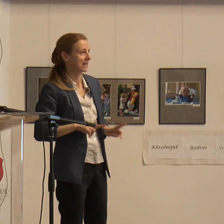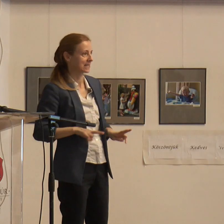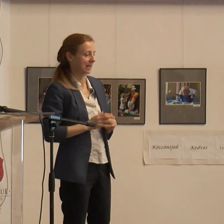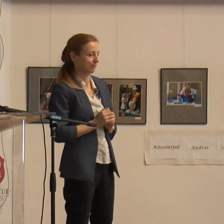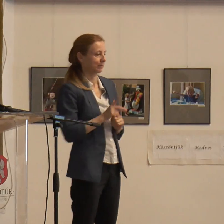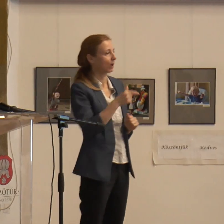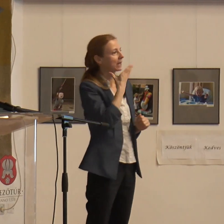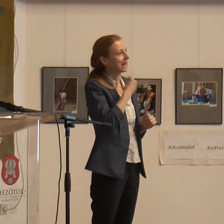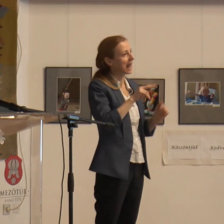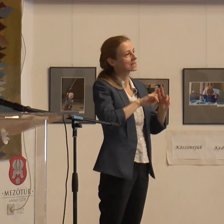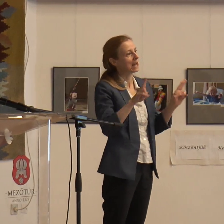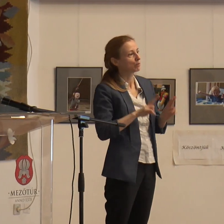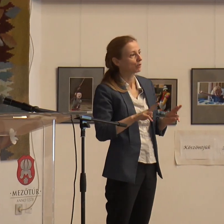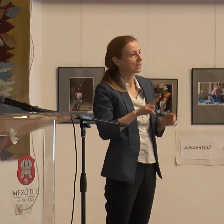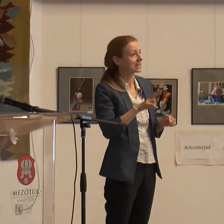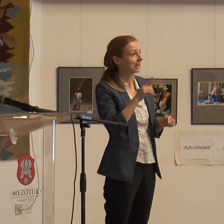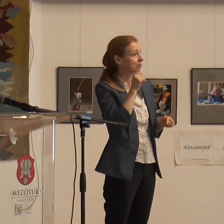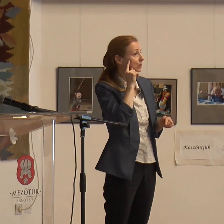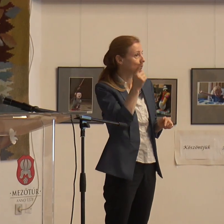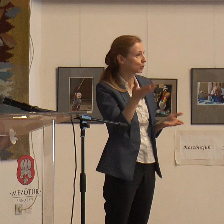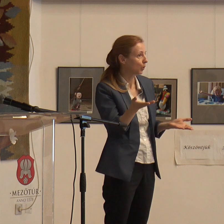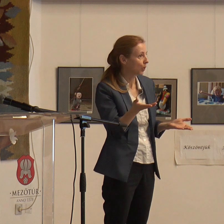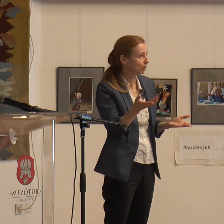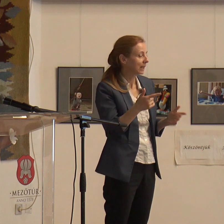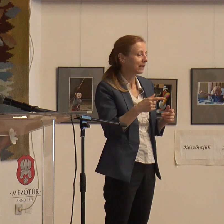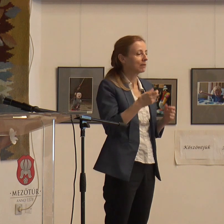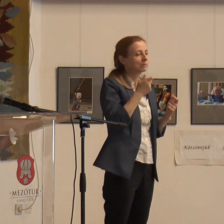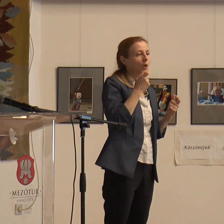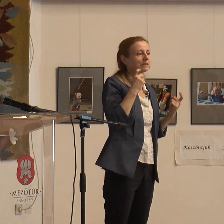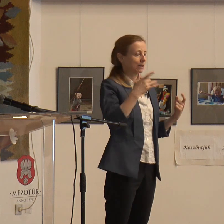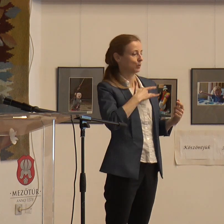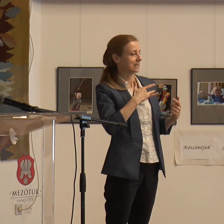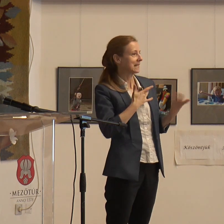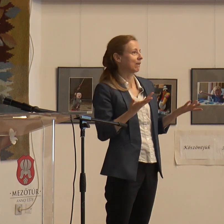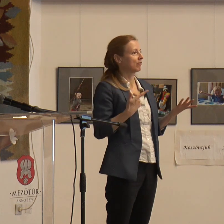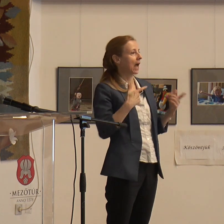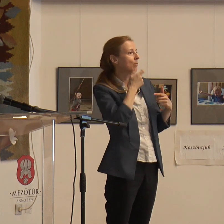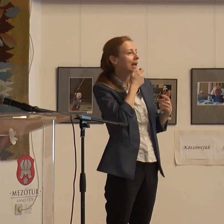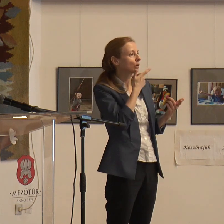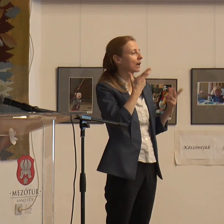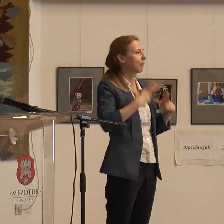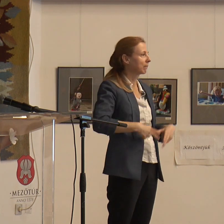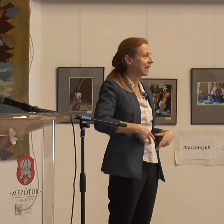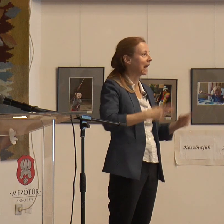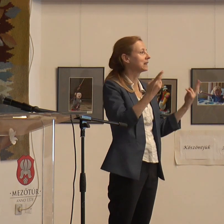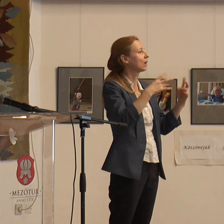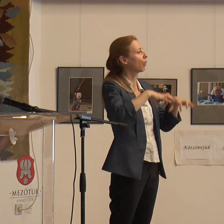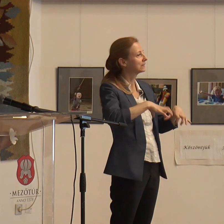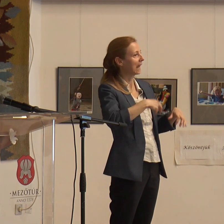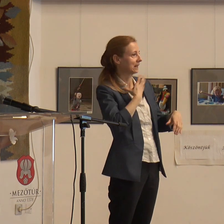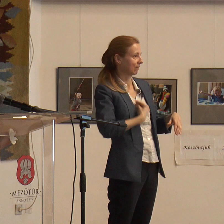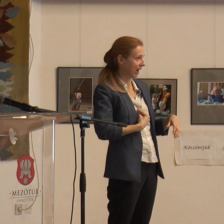művészet. A legszebb művészet tudod mi? Derűs szívvel megöregedni, pihenni, hol tenni